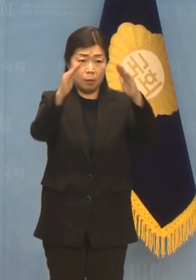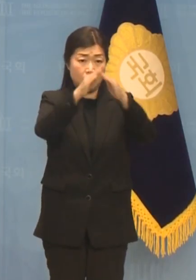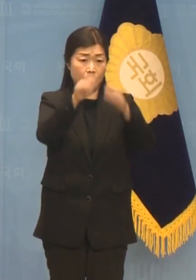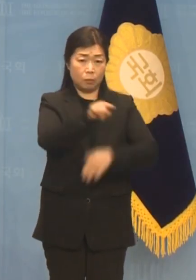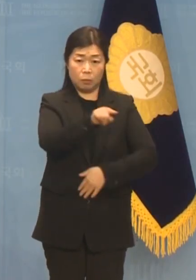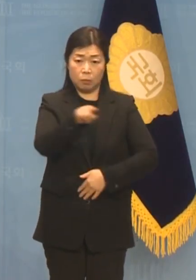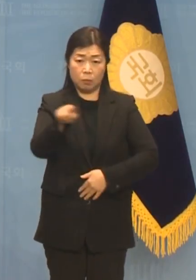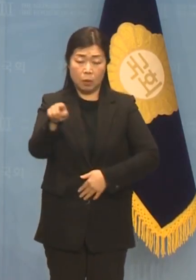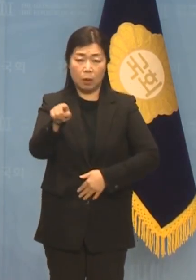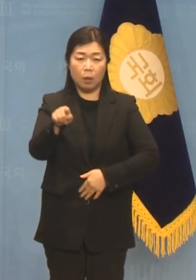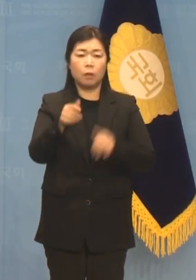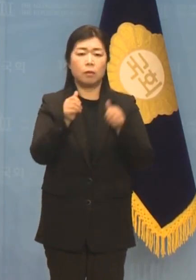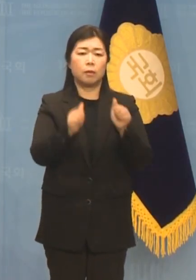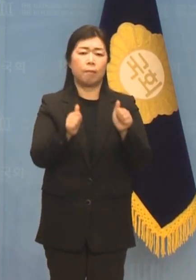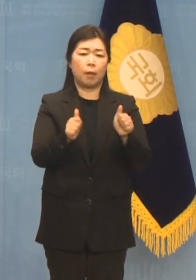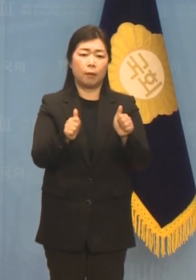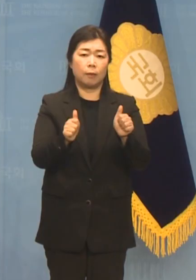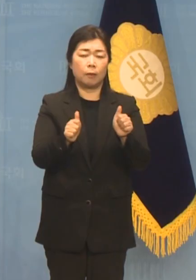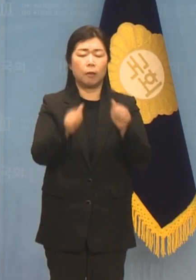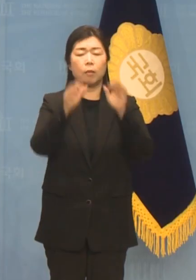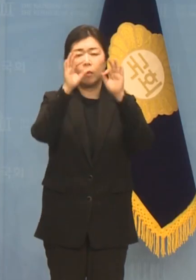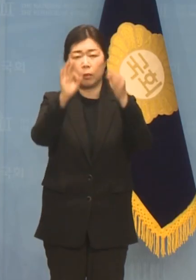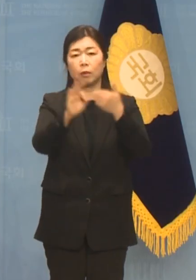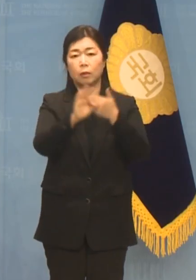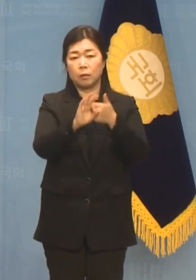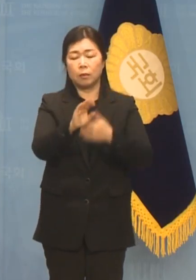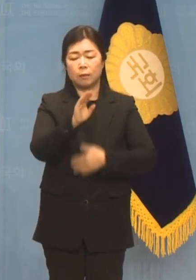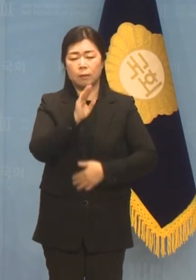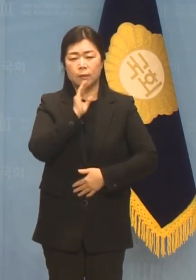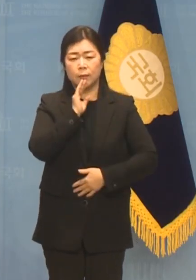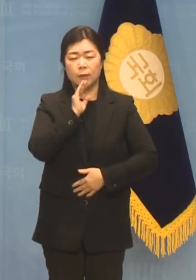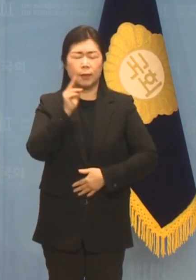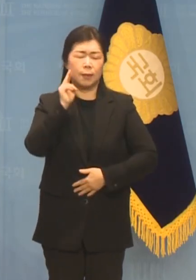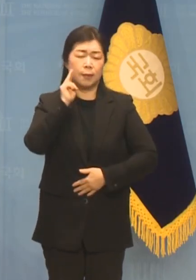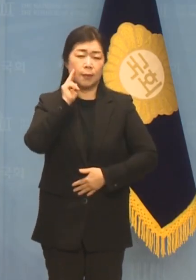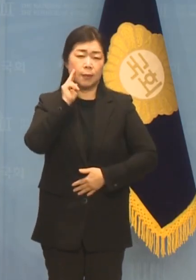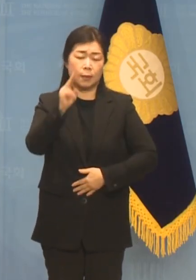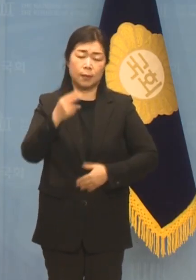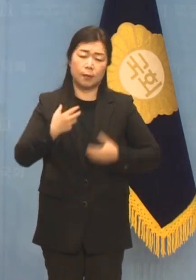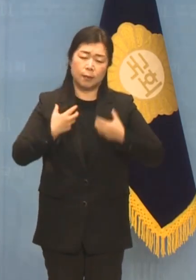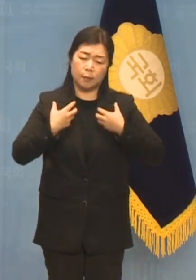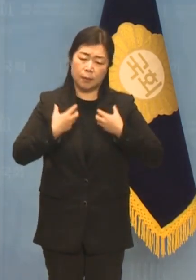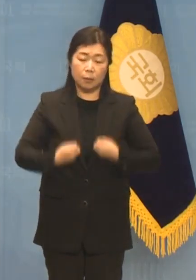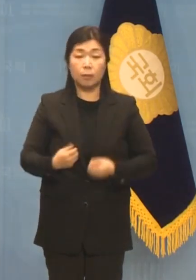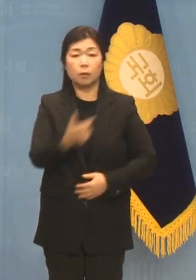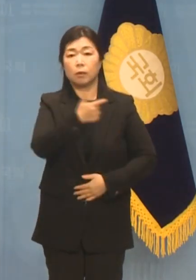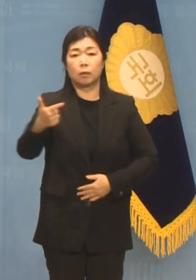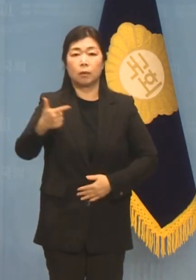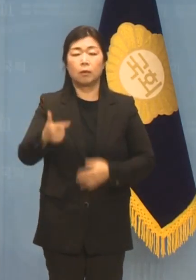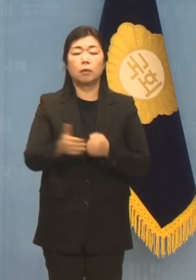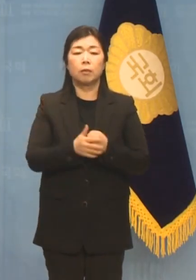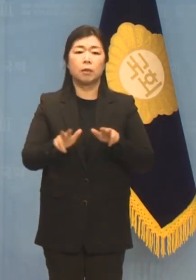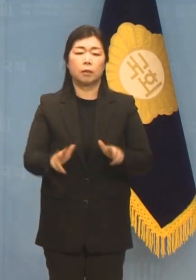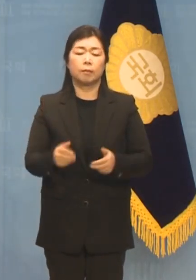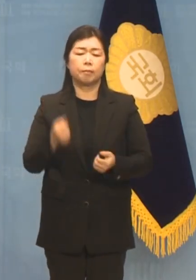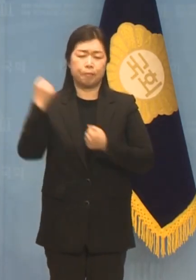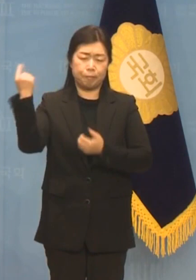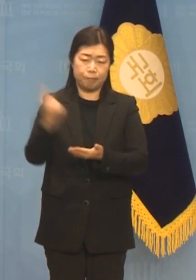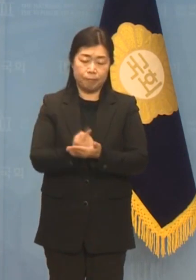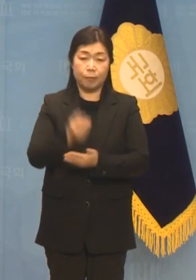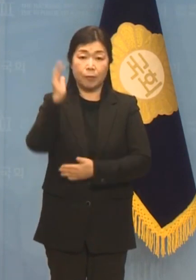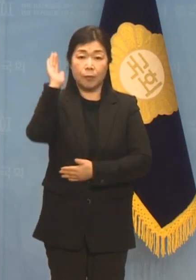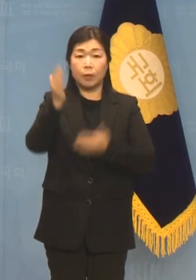헌법재판소의 재판을 보면서 정말 참담함을 금할 수 없기 때문에 오늘 이 자리에